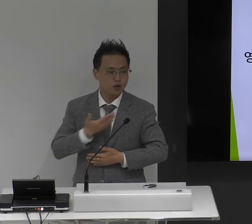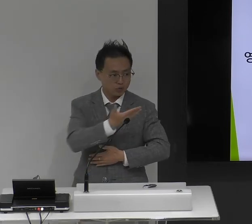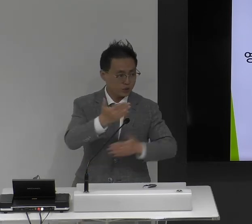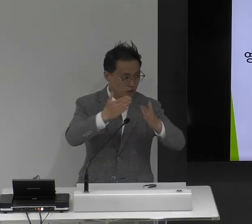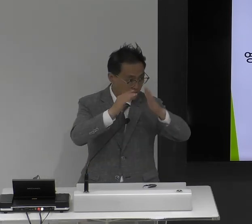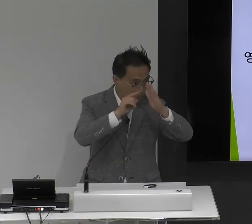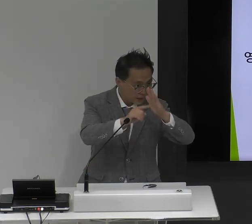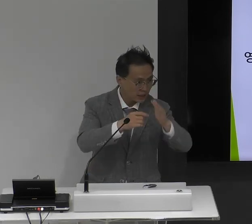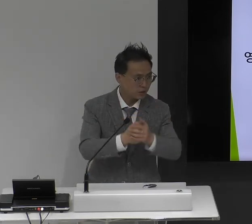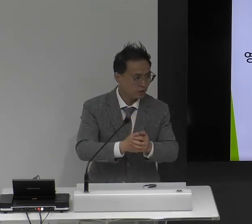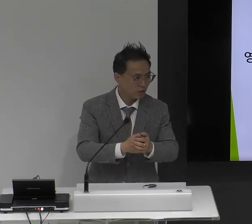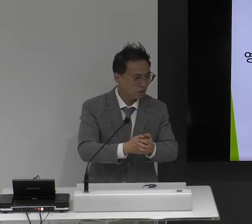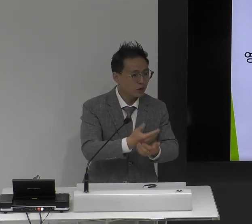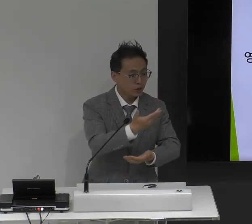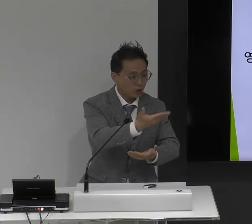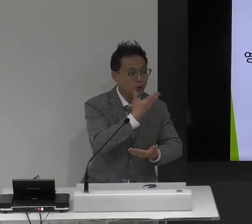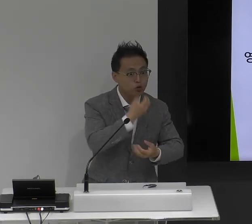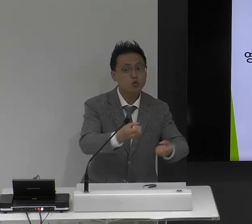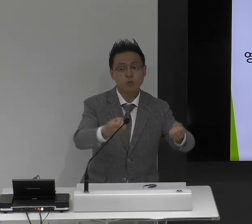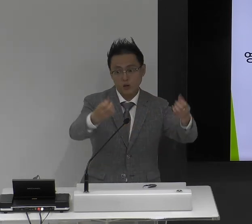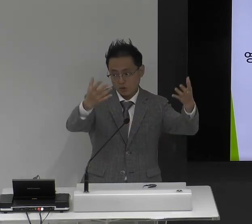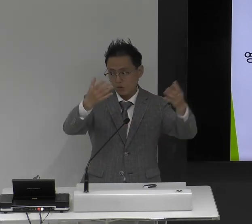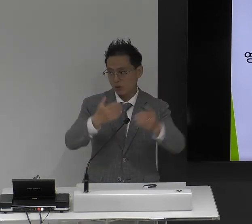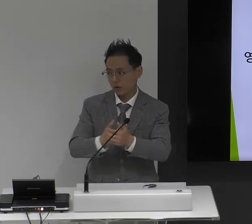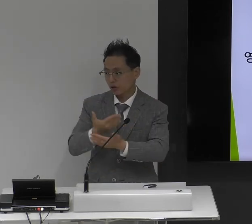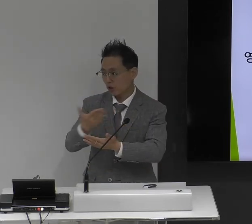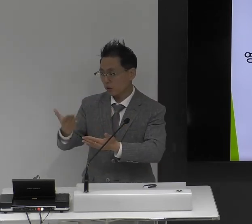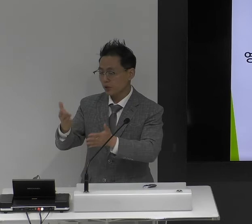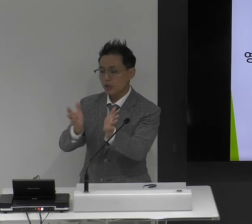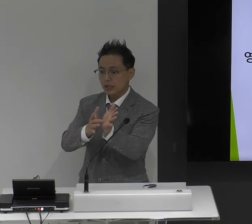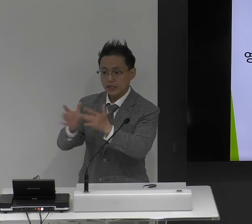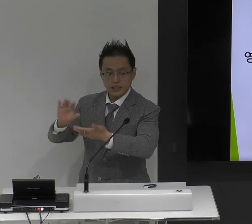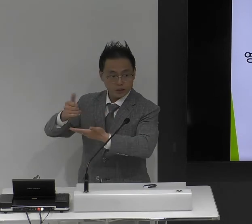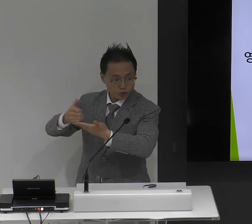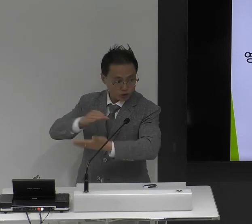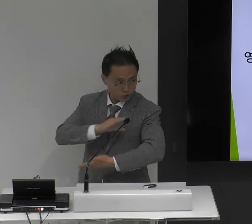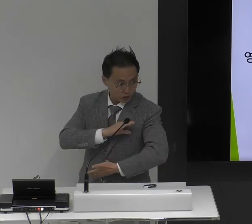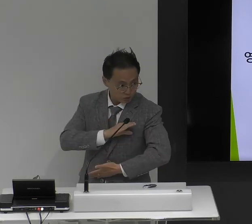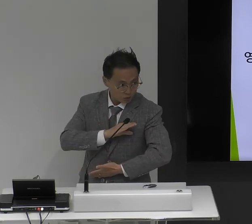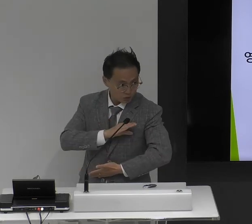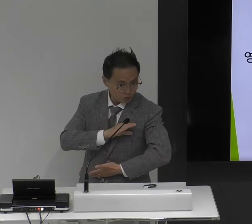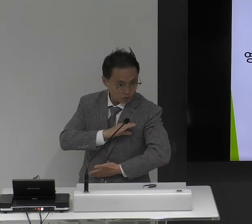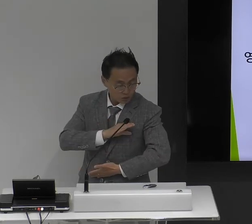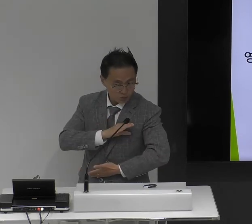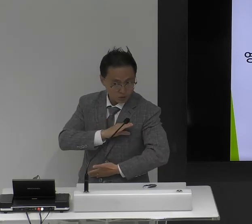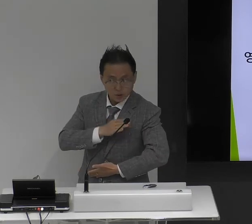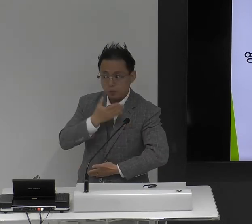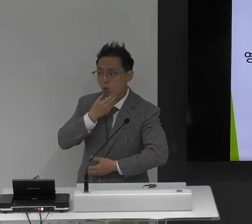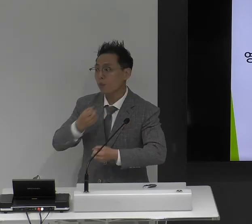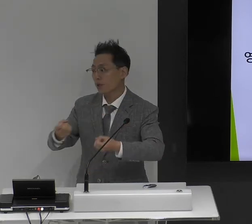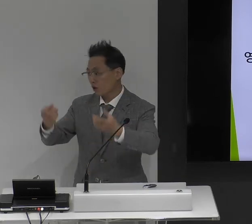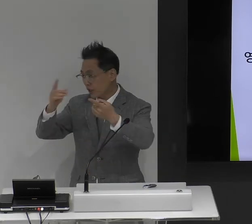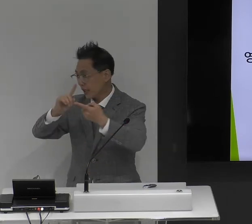여러분들 집에 신방해서 여러분을 축복하고 여러분을 예수 그리스도의 이름으로 복비는 것에